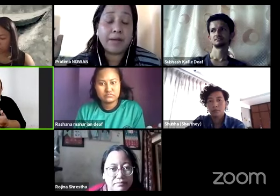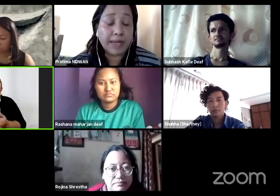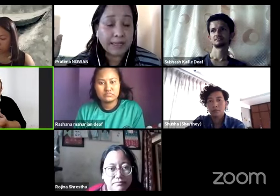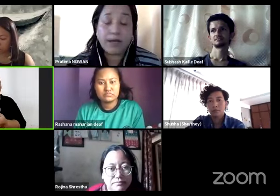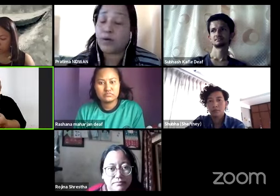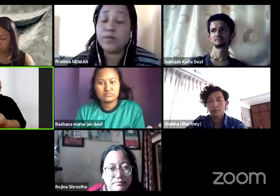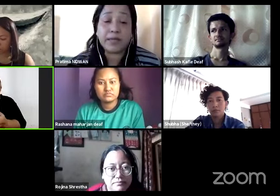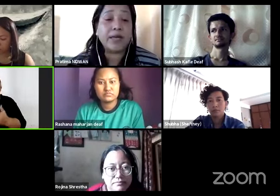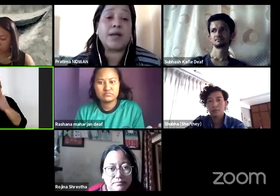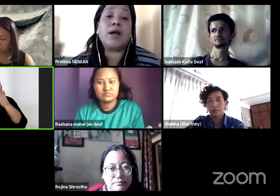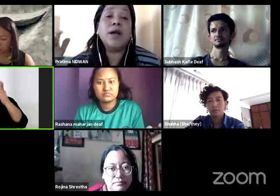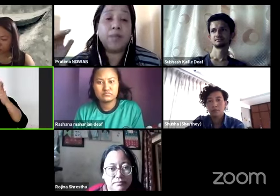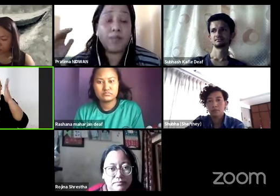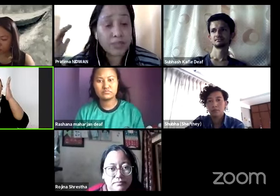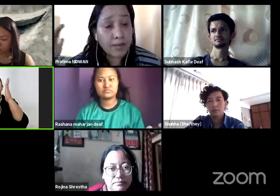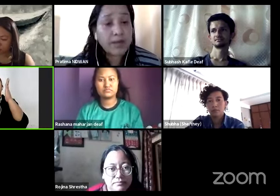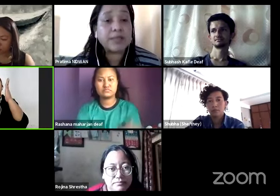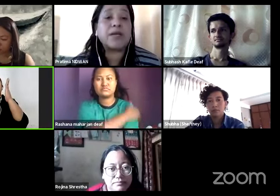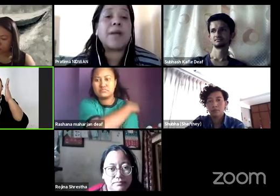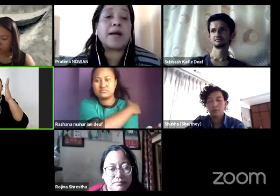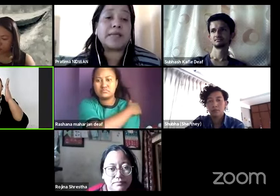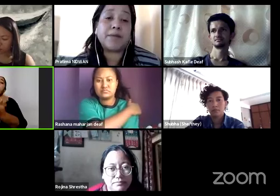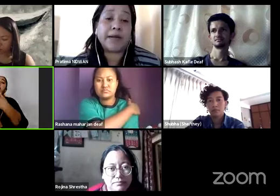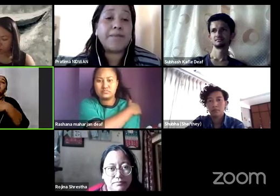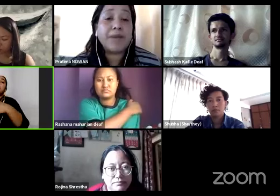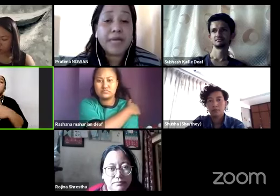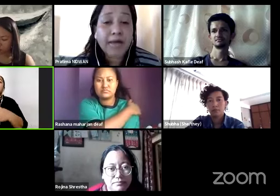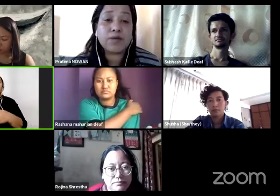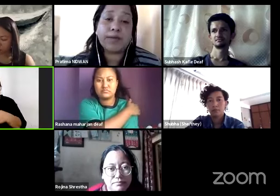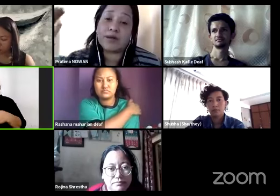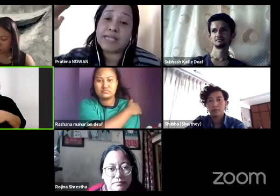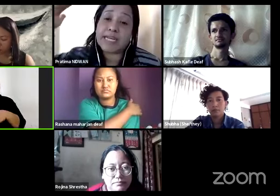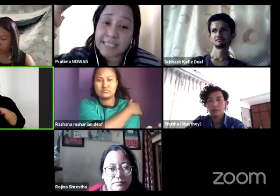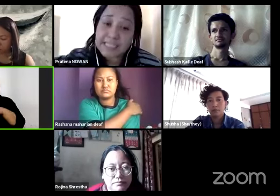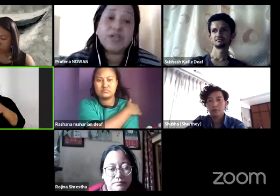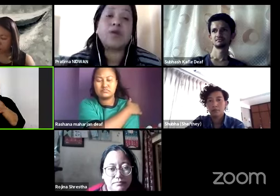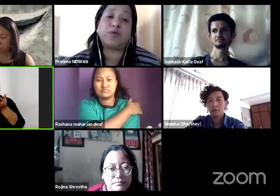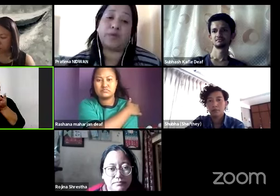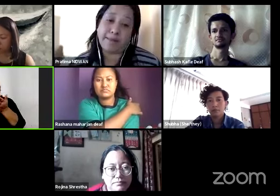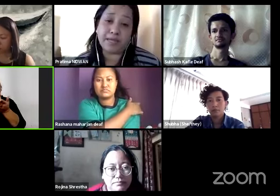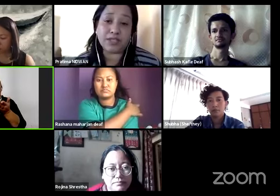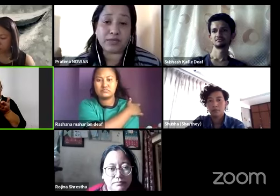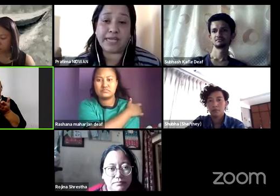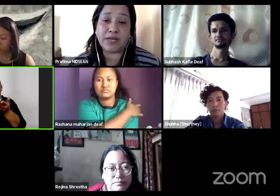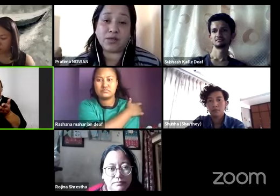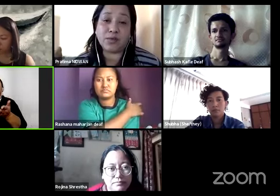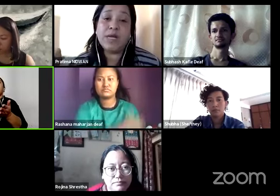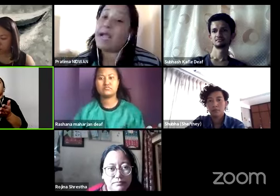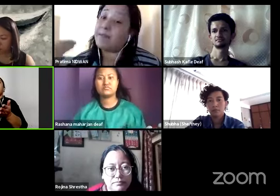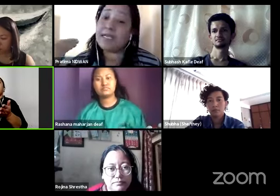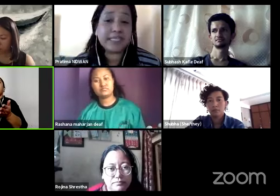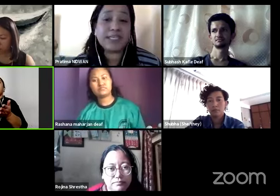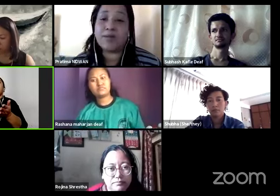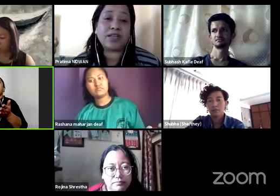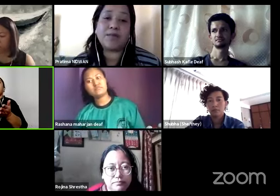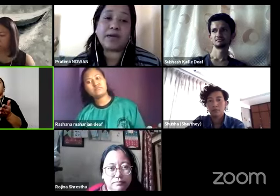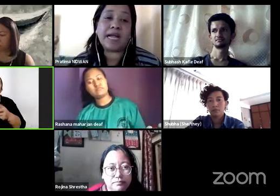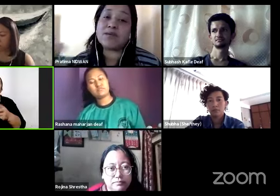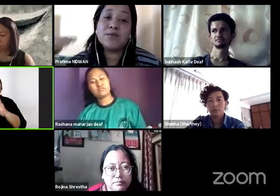भएका व्यक्तिहरू मात्रै होइन समग्र चाहिँ अपाङ्गता भएका महिलाको कुरा गर्दाखेरि सिडको कुरा हामीले छुट्याइराख्छौँ, हामीले सिड